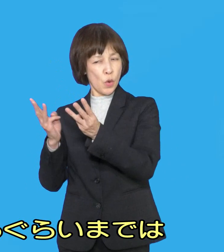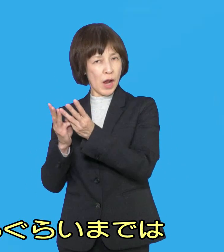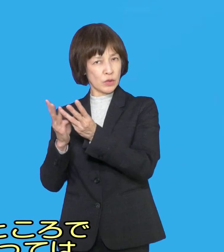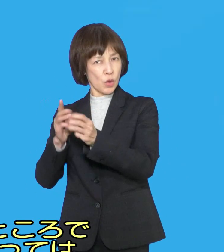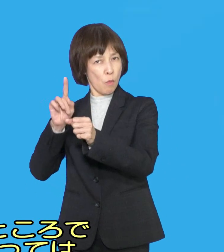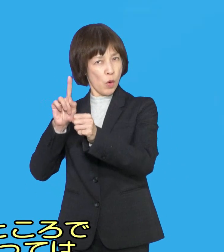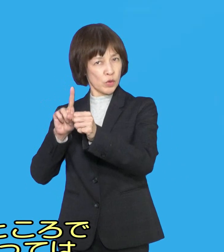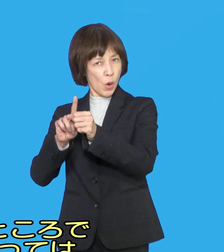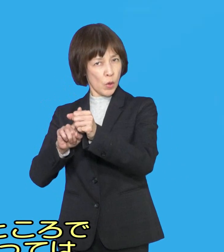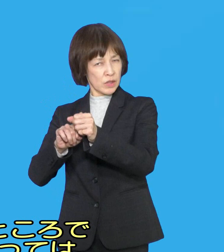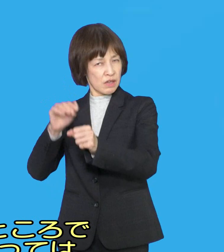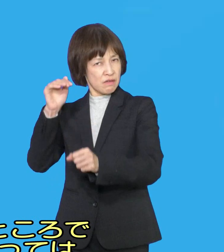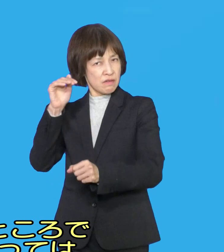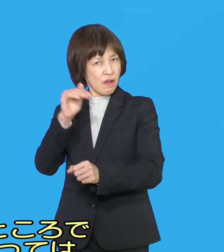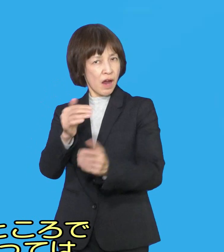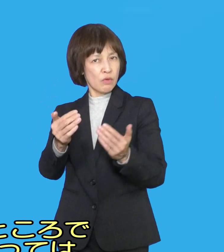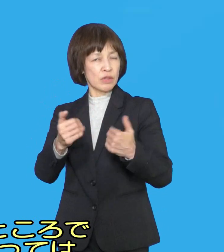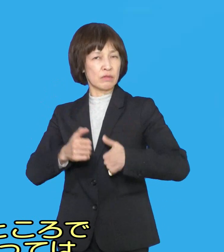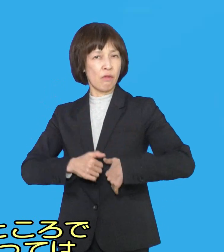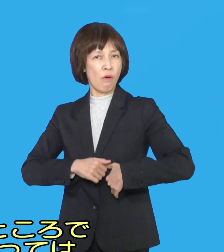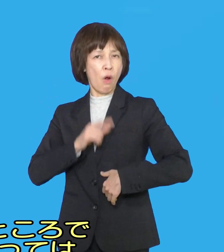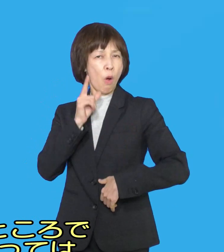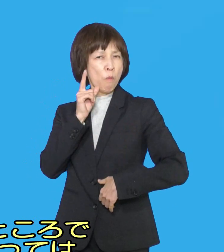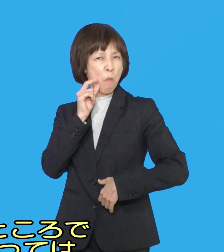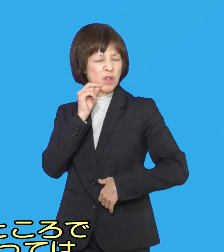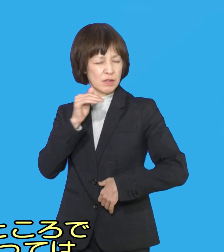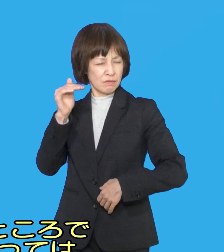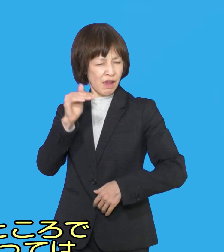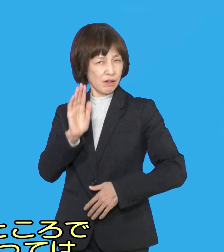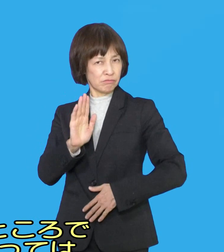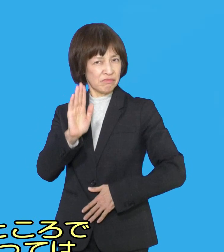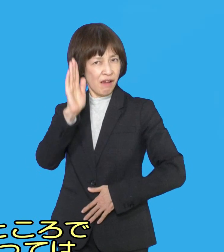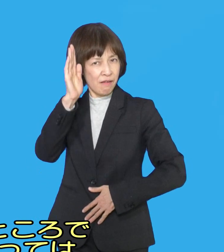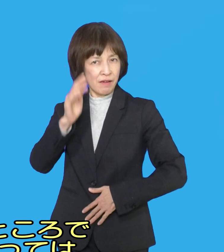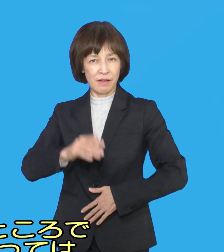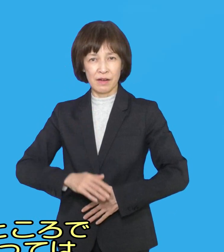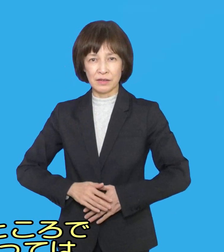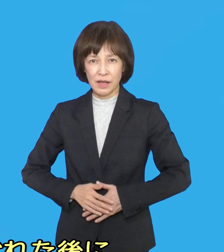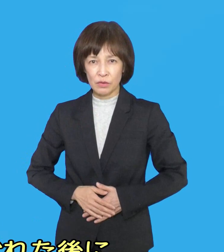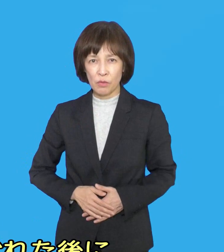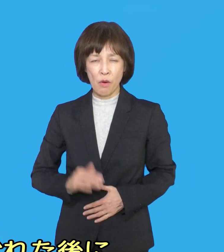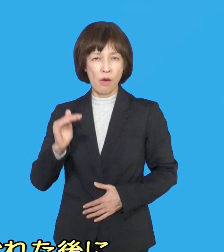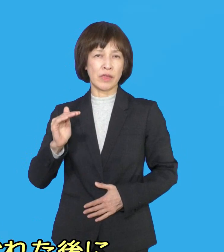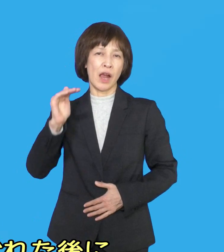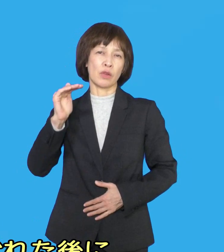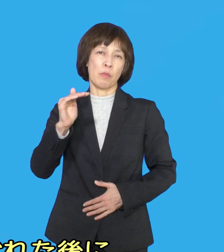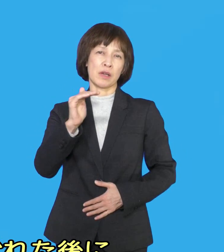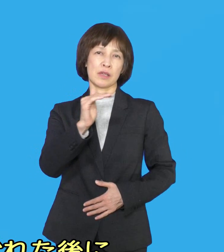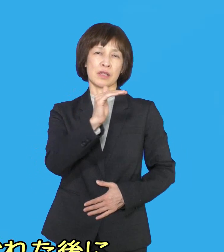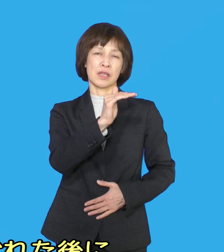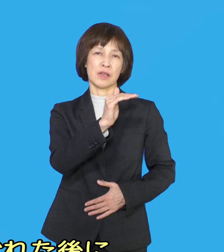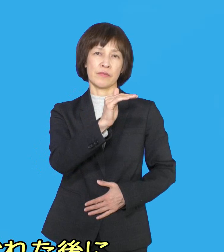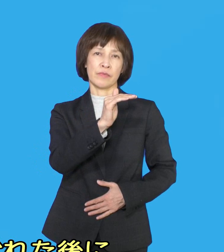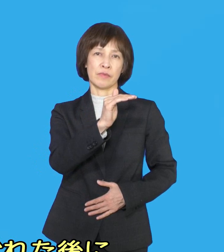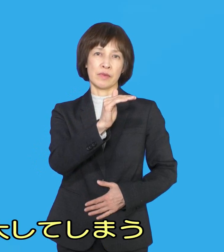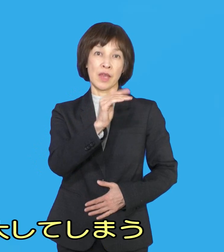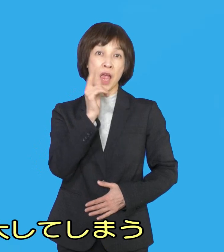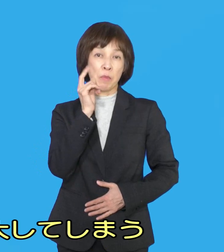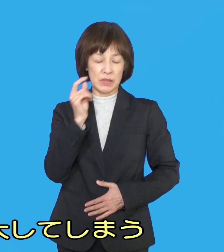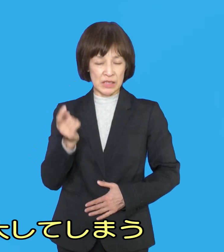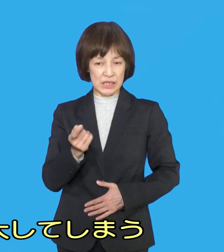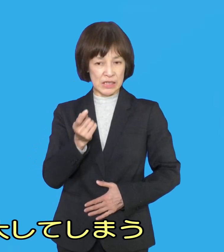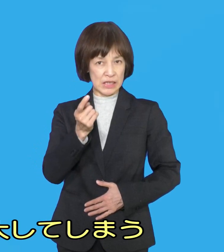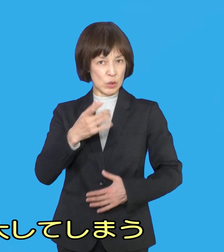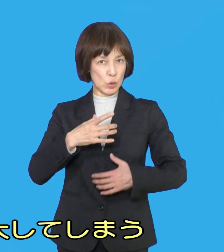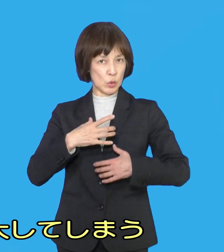と、また中途半端なところで高止まりしてしまっては、緊急事態宣言が解かれた後に再